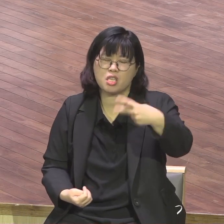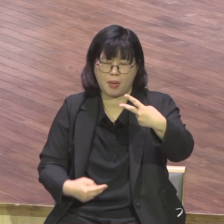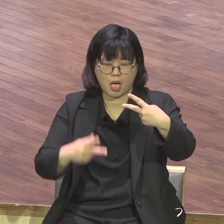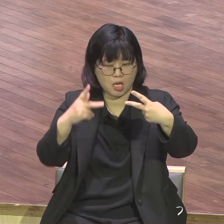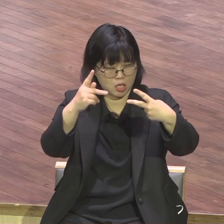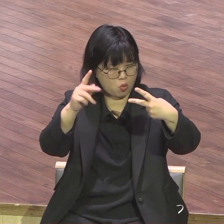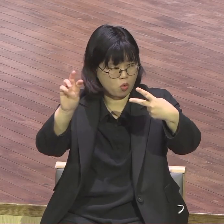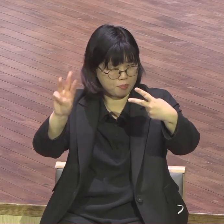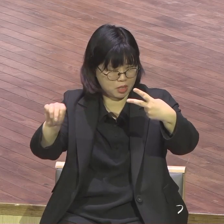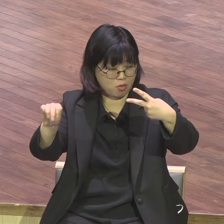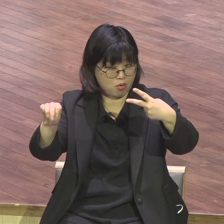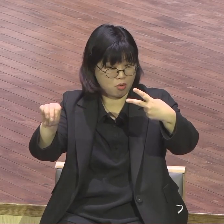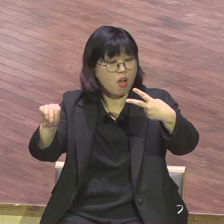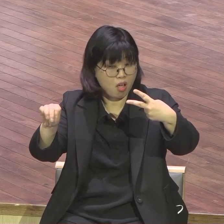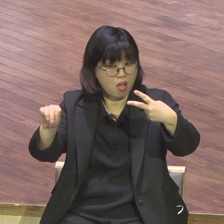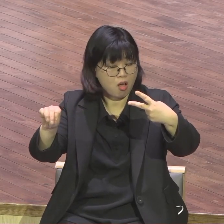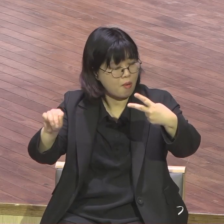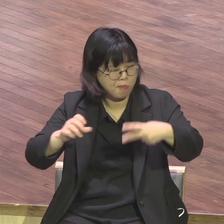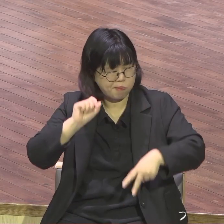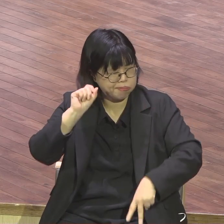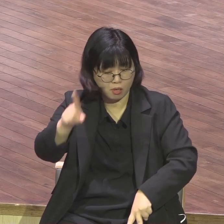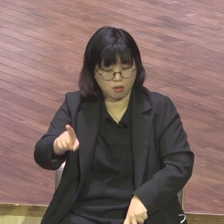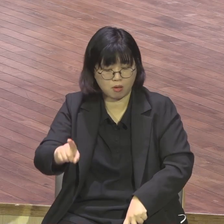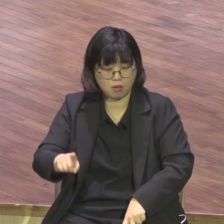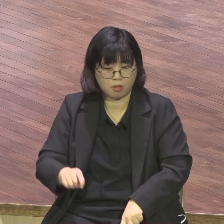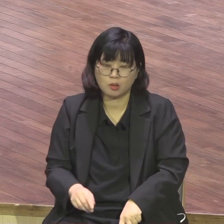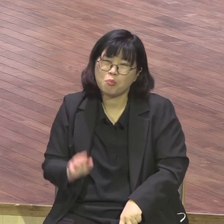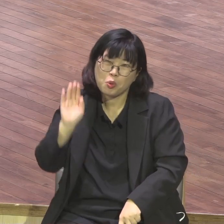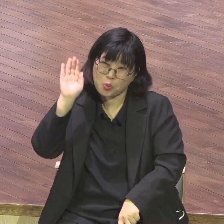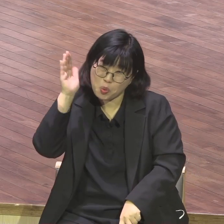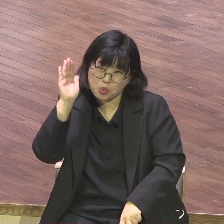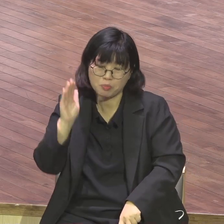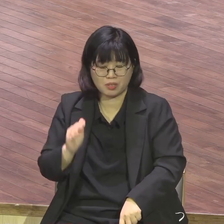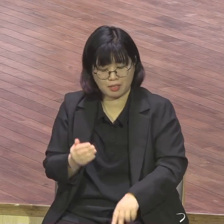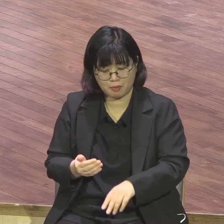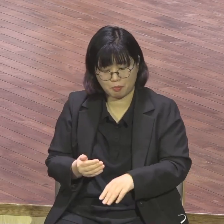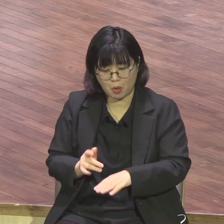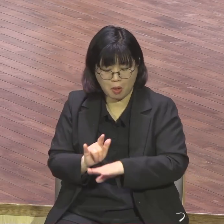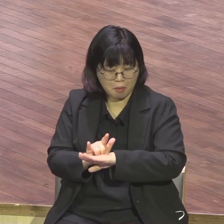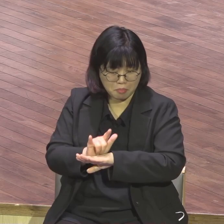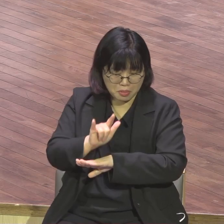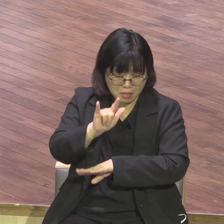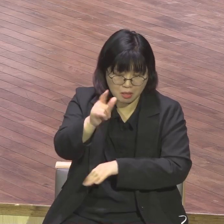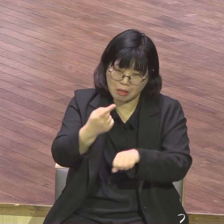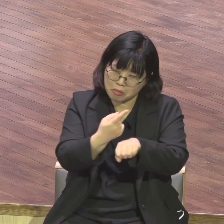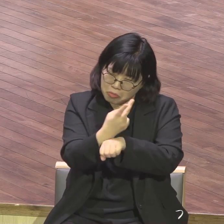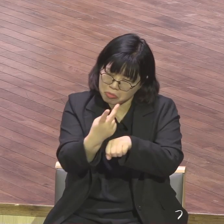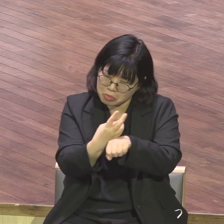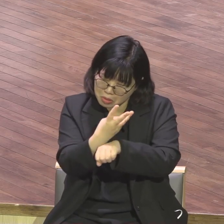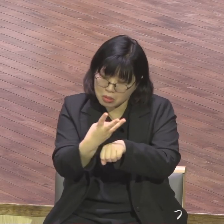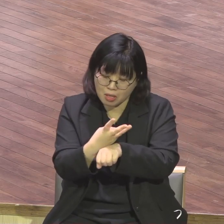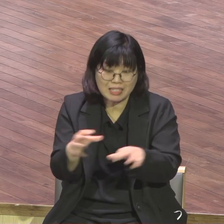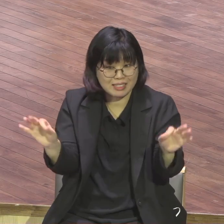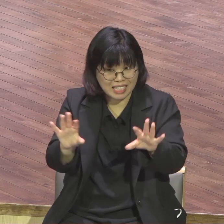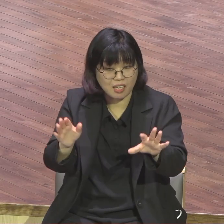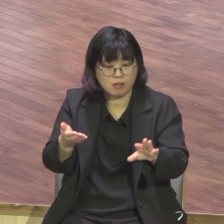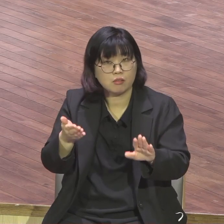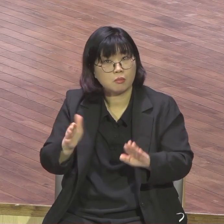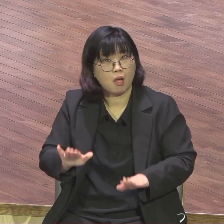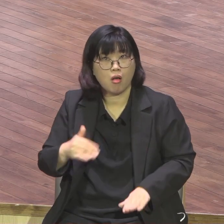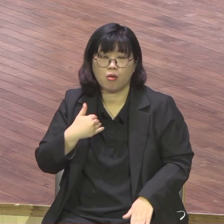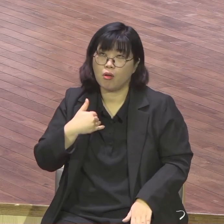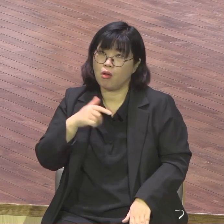1200km면 요즘 같으면 비행기 한 2시간이면 가지만은 당시에는 교통수단이 거의 없었어요. 그리고 그